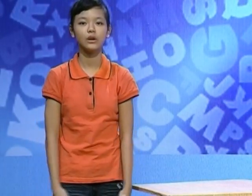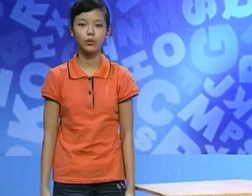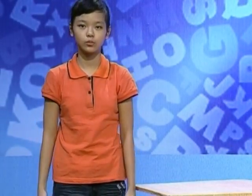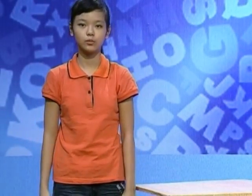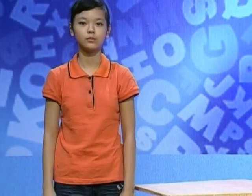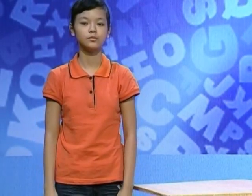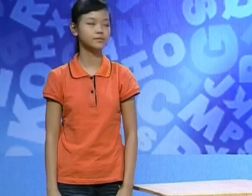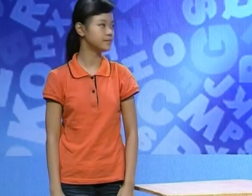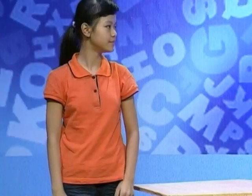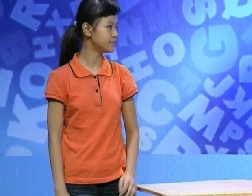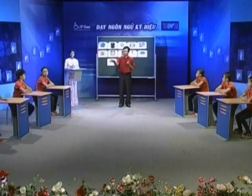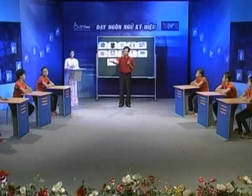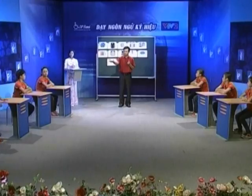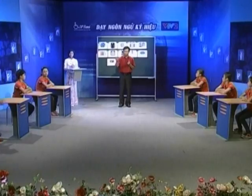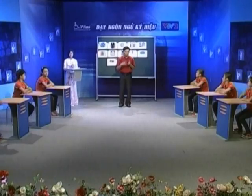Chúng ta vừa học ký hiệu quần đùi nữa đấy.